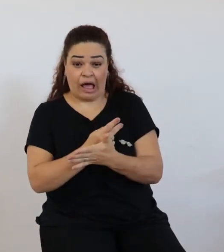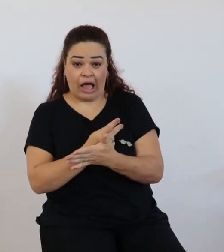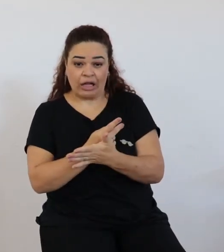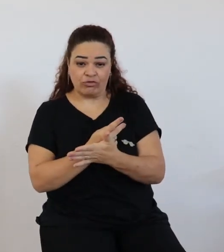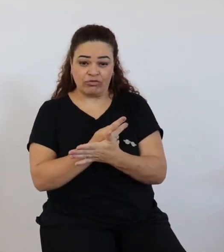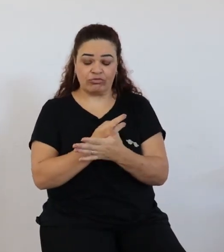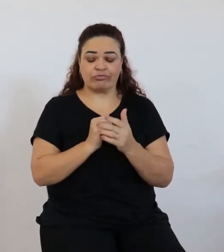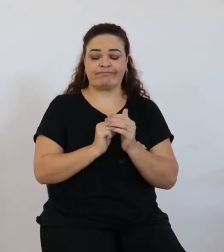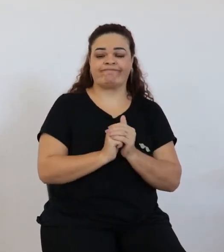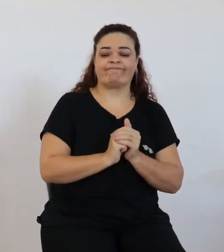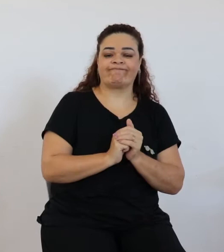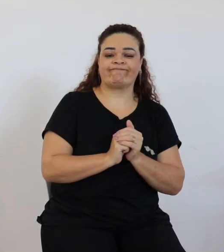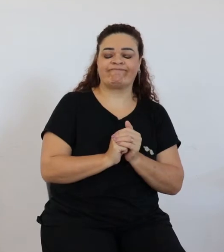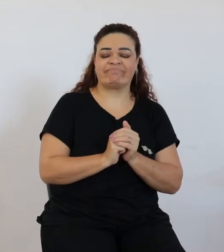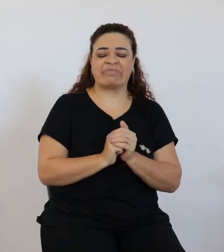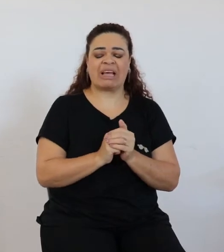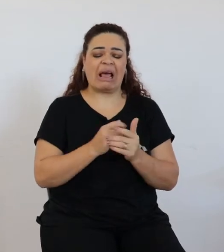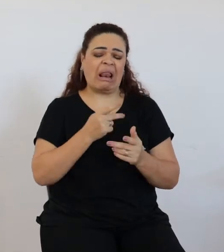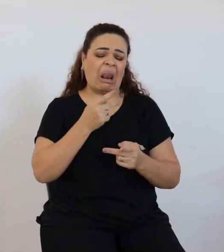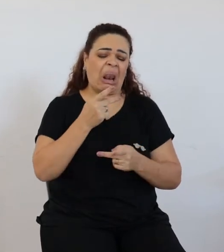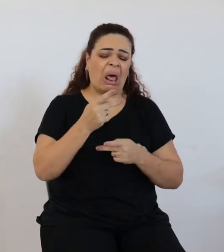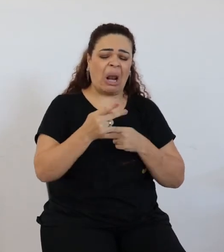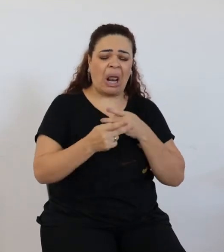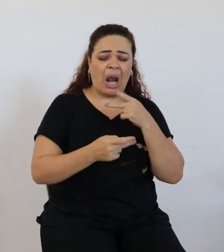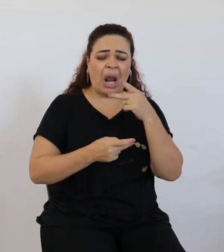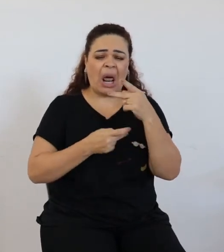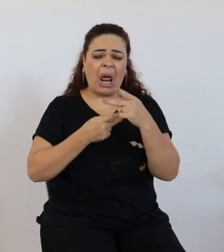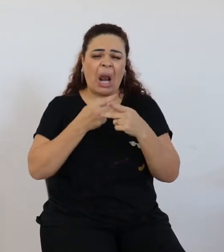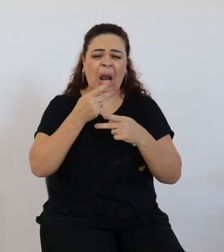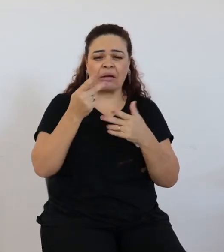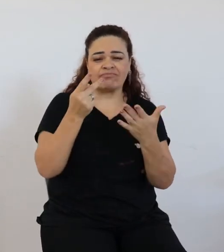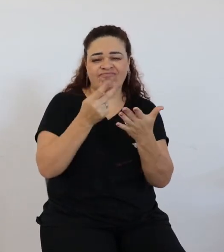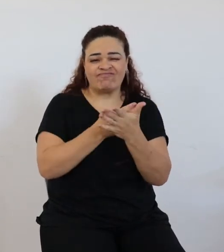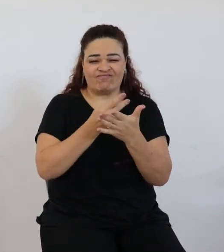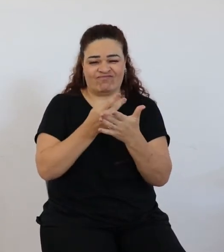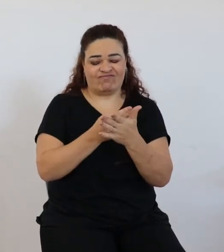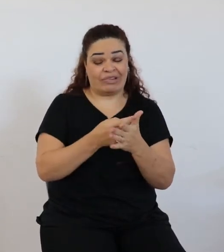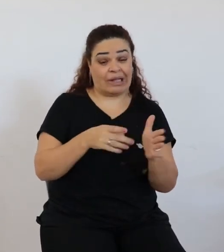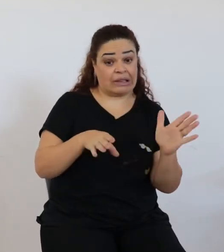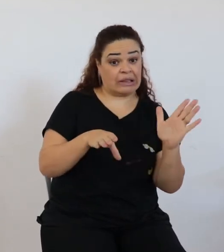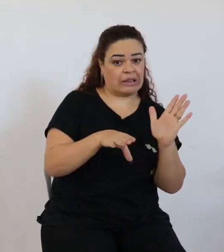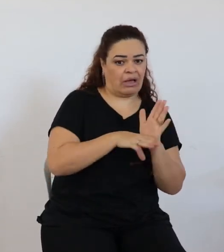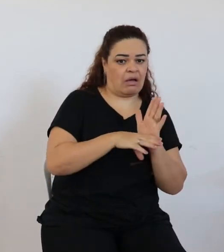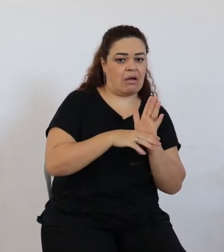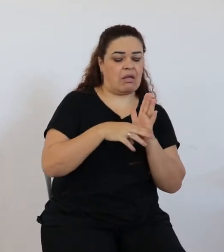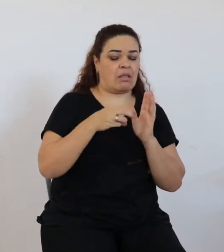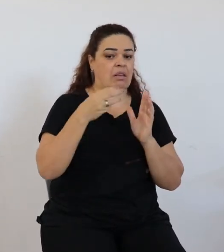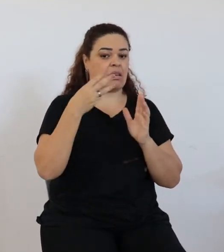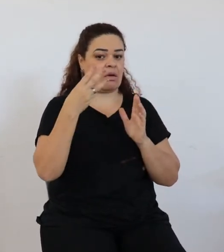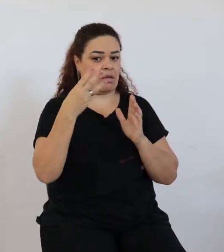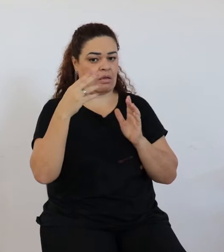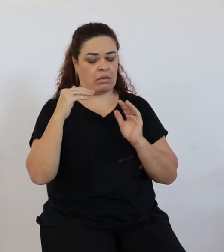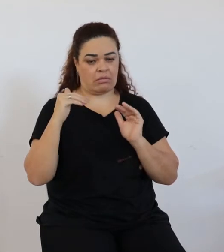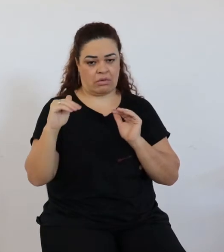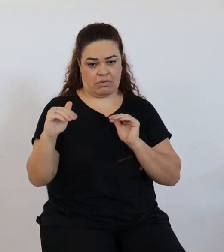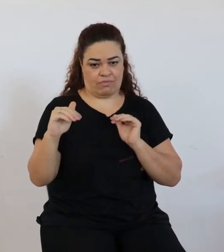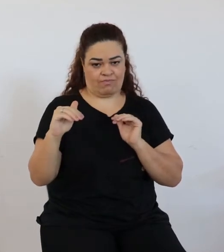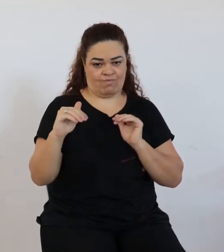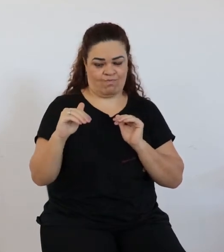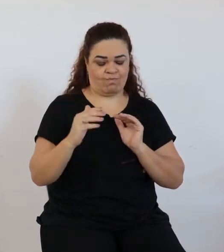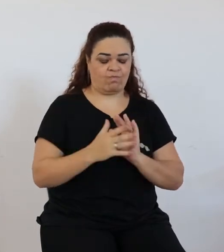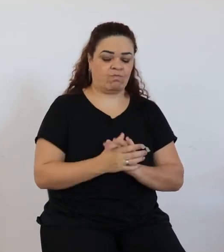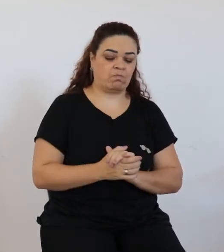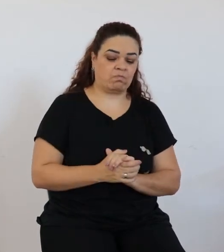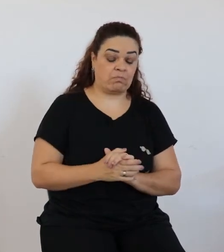toba, é totatola, essa língua do T até 3 anos e meio. Se a criança estiver falando nessa língua do T e já está